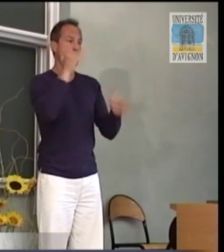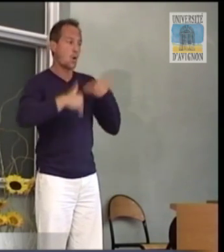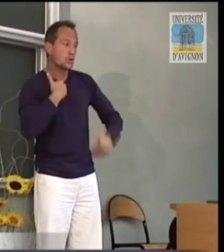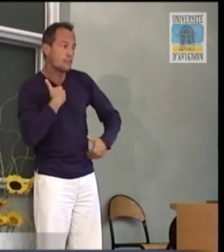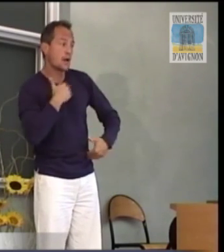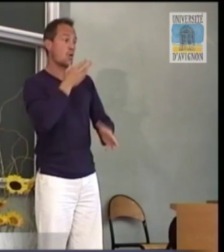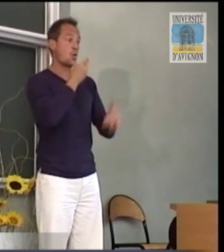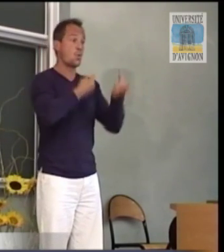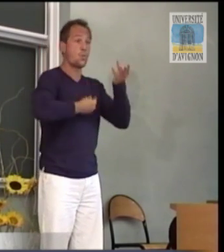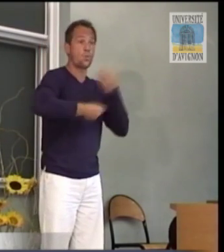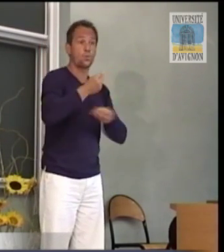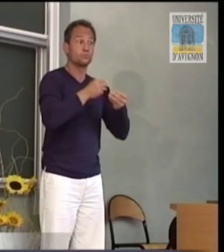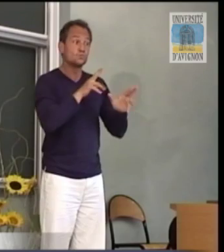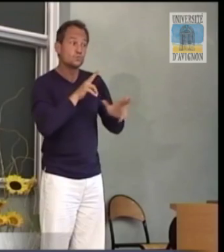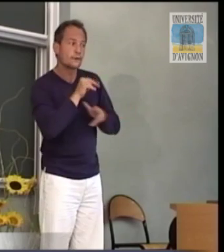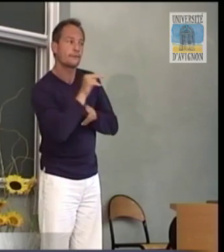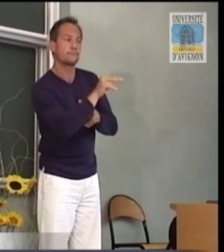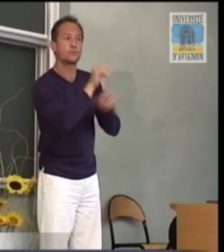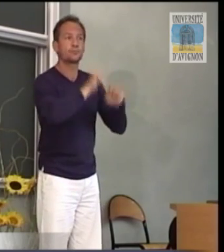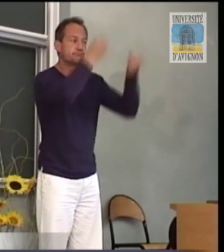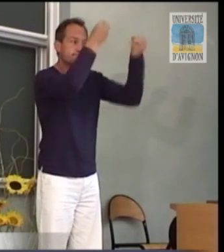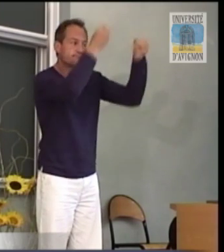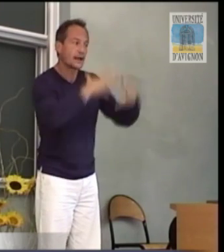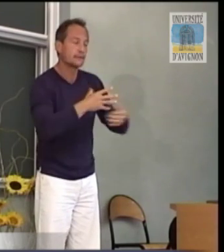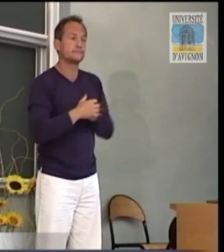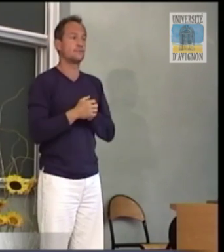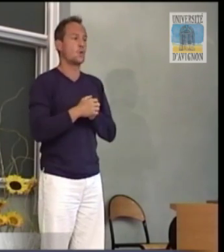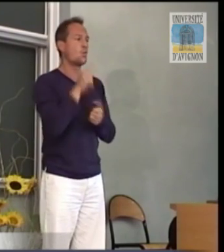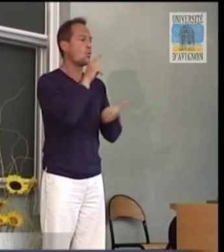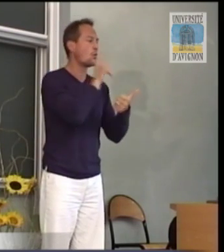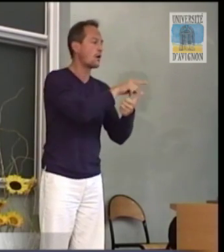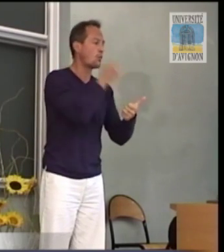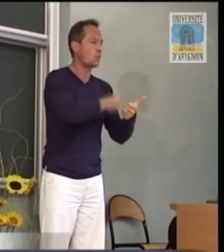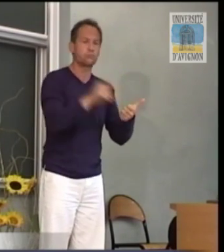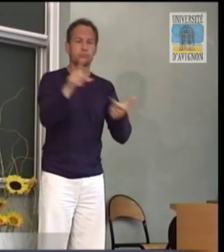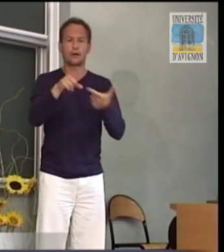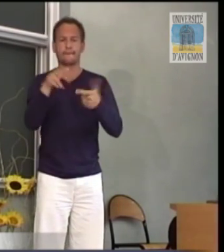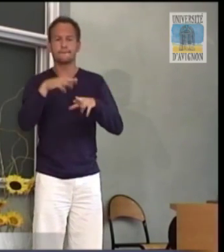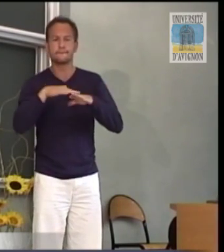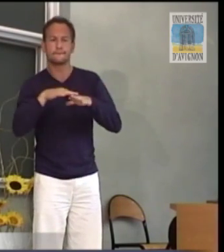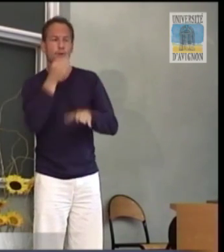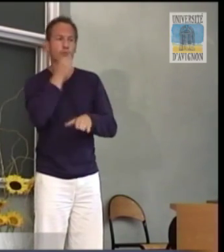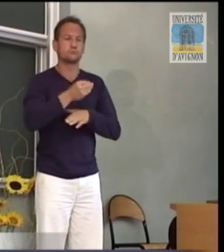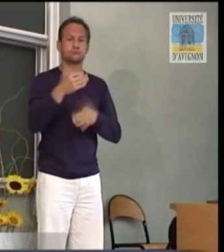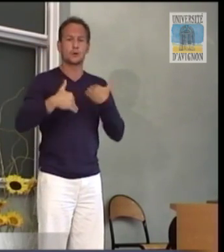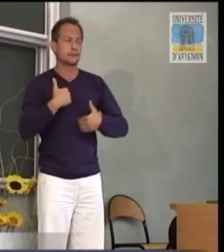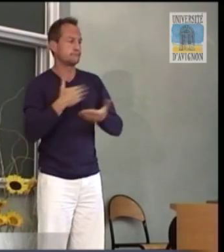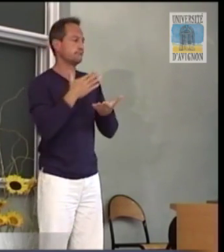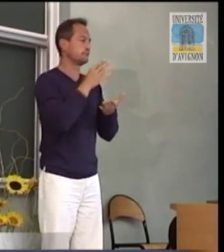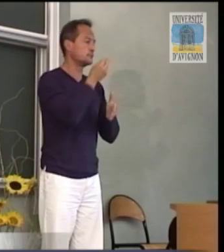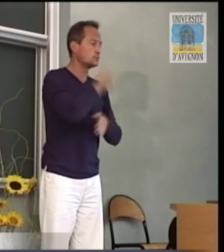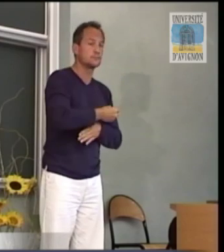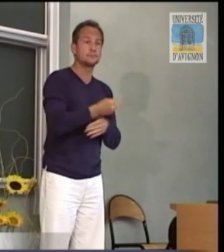handicap. Voilà. Plutôt que de se dire, celui-là ne l'est pas. Moi, je ne sais pas. Et je trouve que c'est ça qui